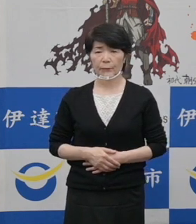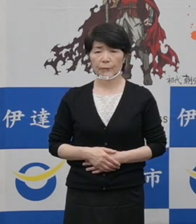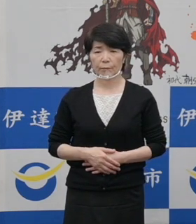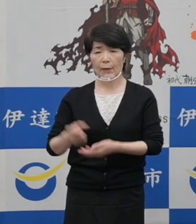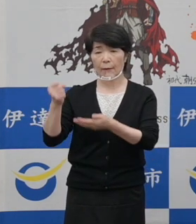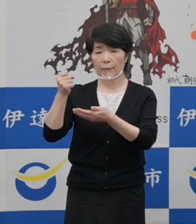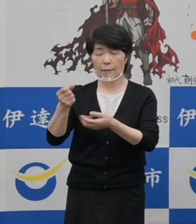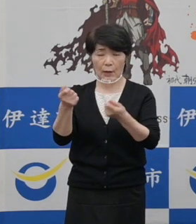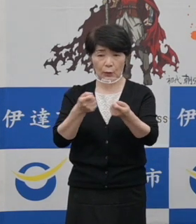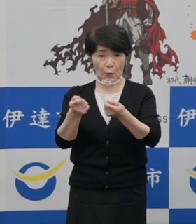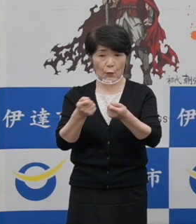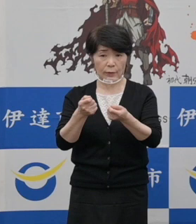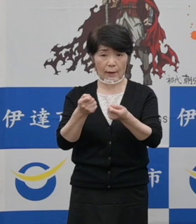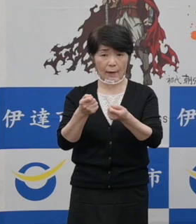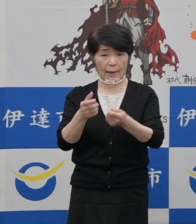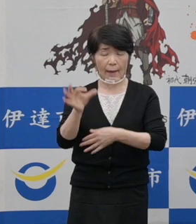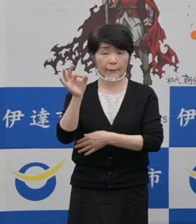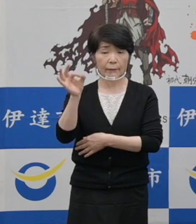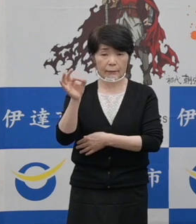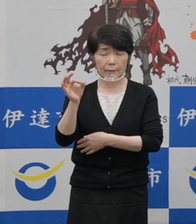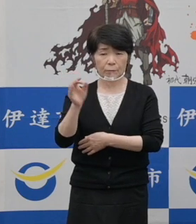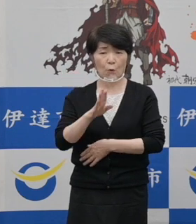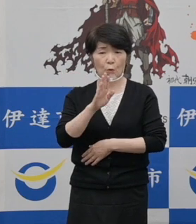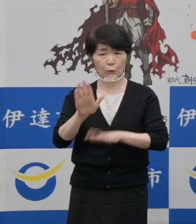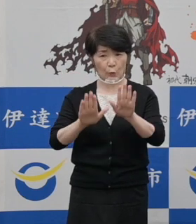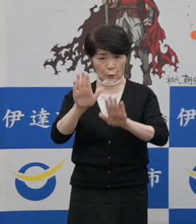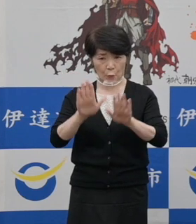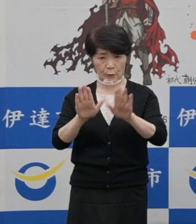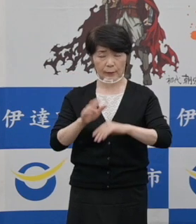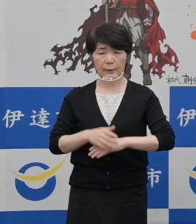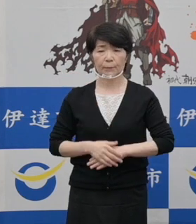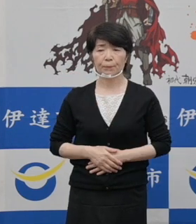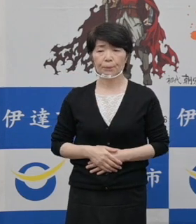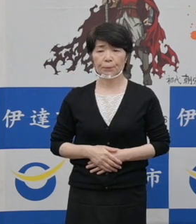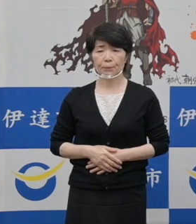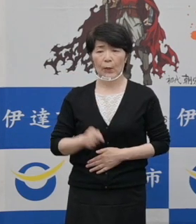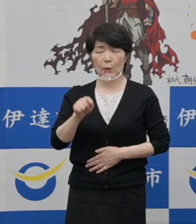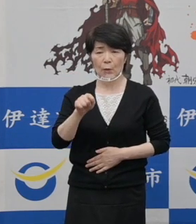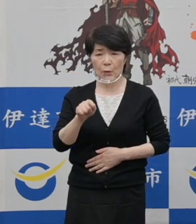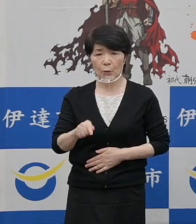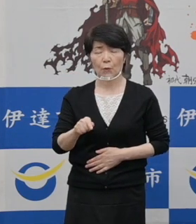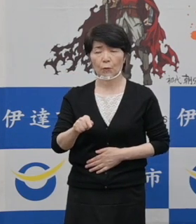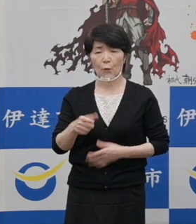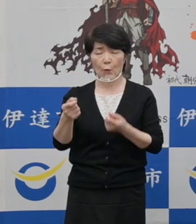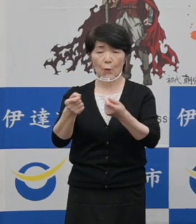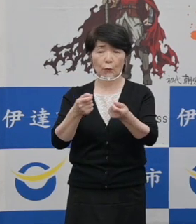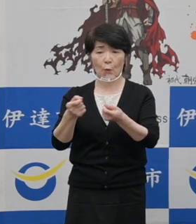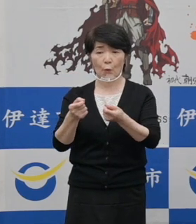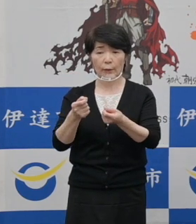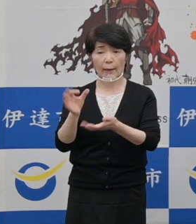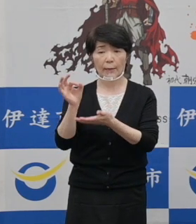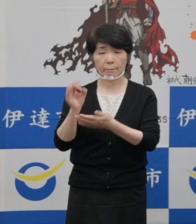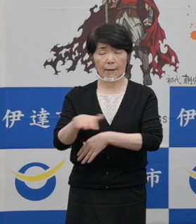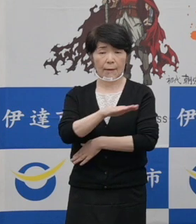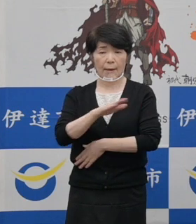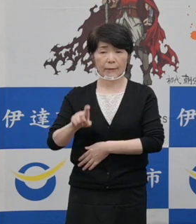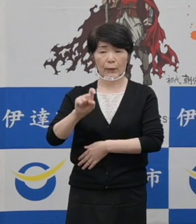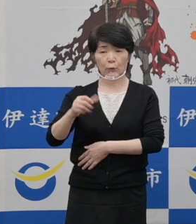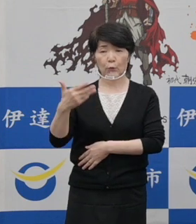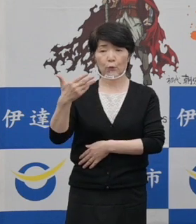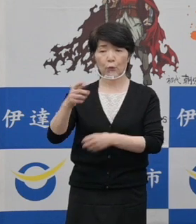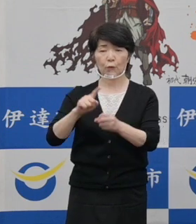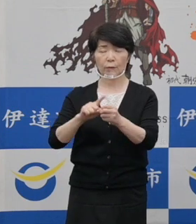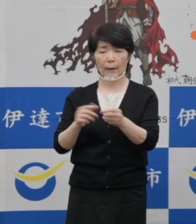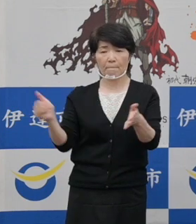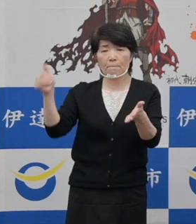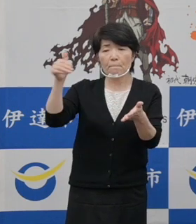財政調整基金実質収支の状況でございます。財政調整基金につきましては、平成19年度末の